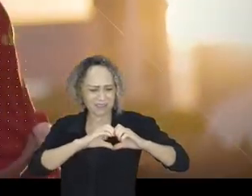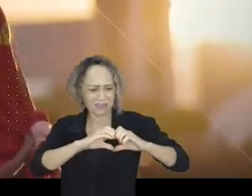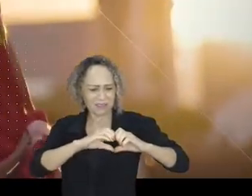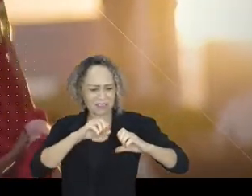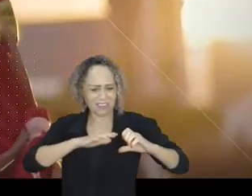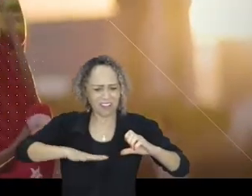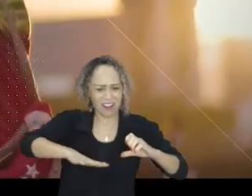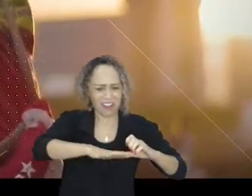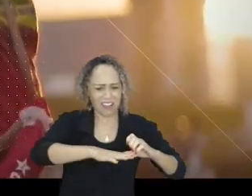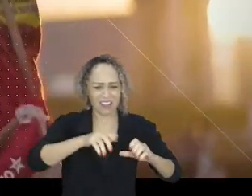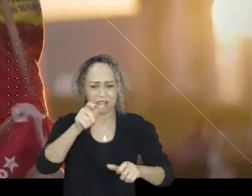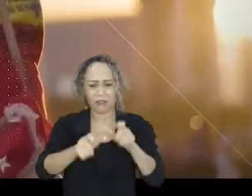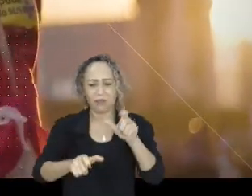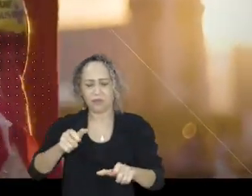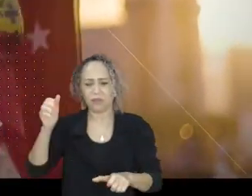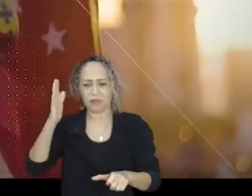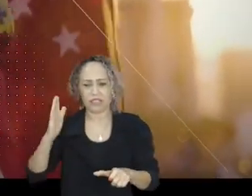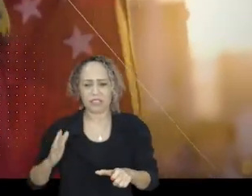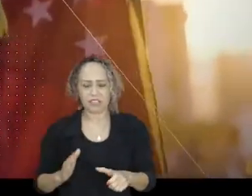das brasileiras.